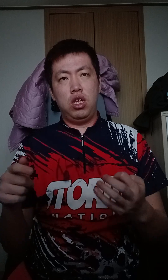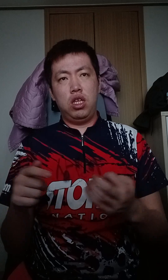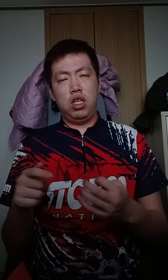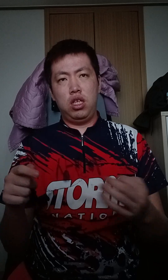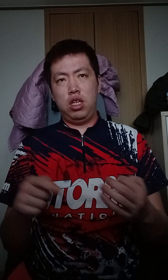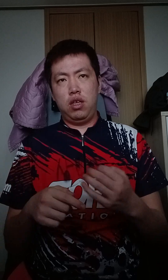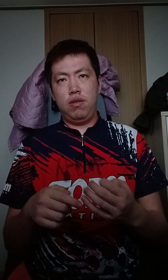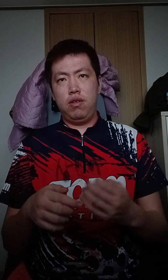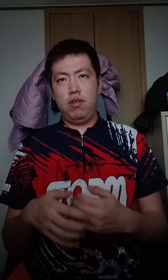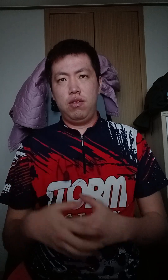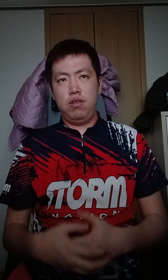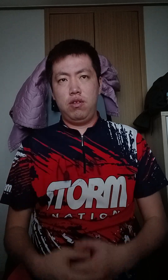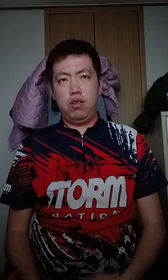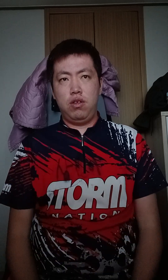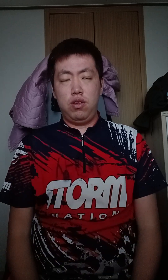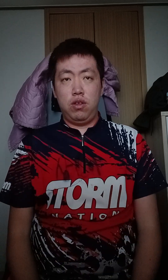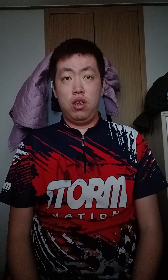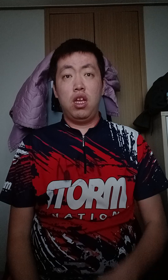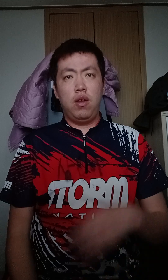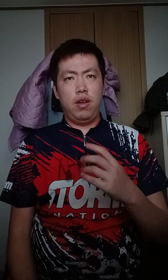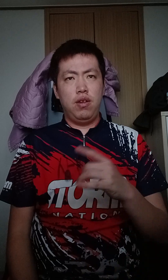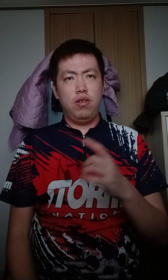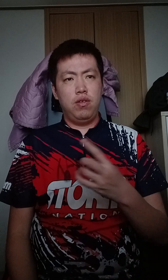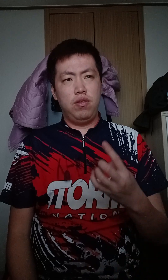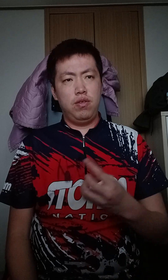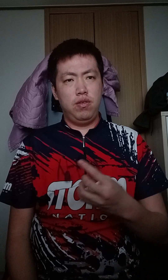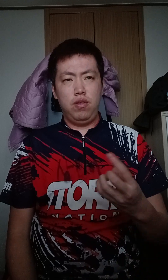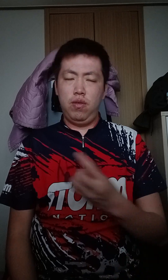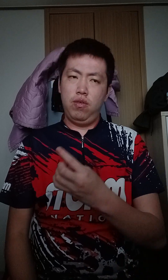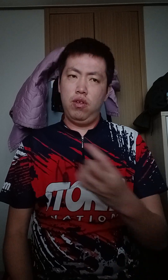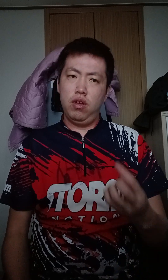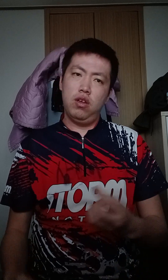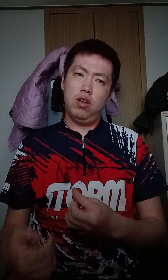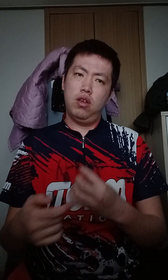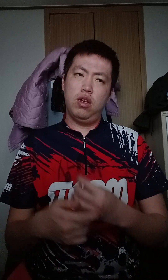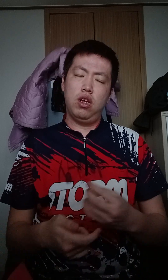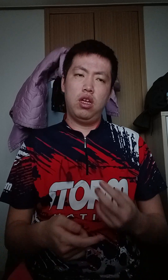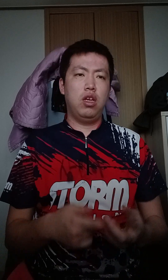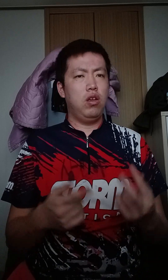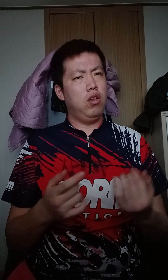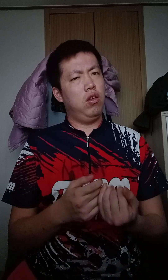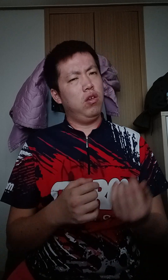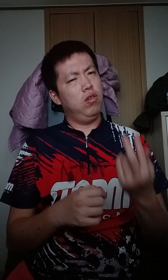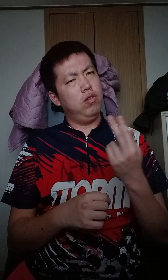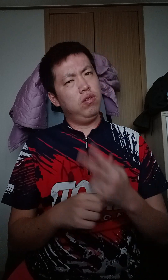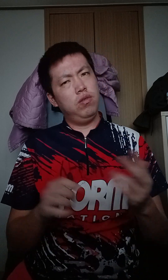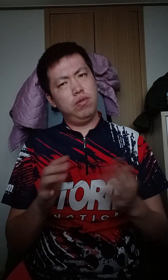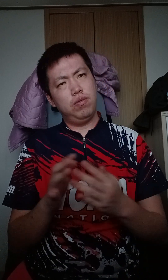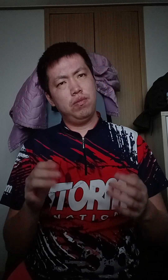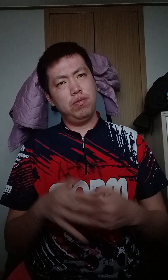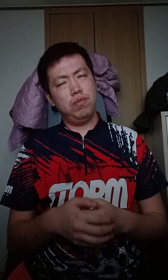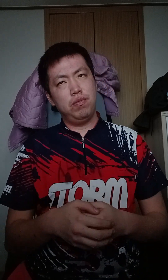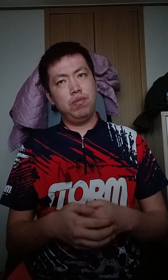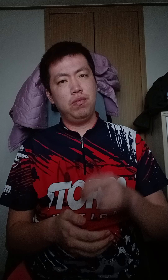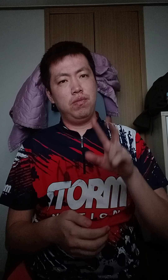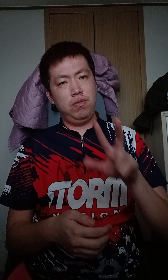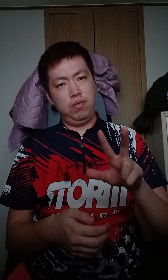태반입니다. 방역 업무까지도 저희가 전담해서 해야 되니까 업무도 많이 늘었습니다. 한 3,